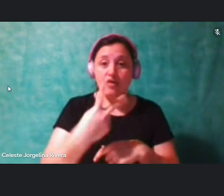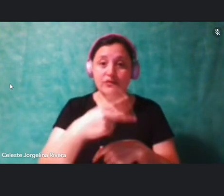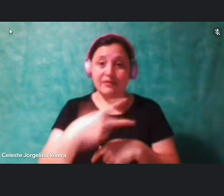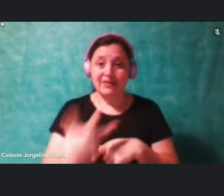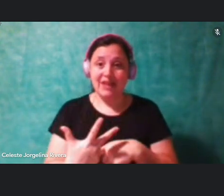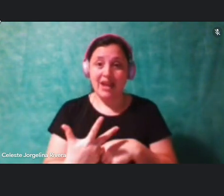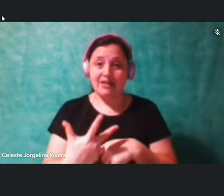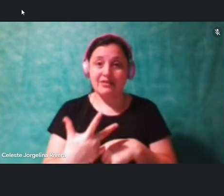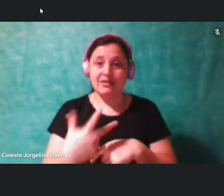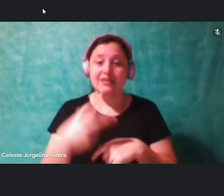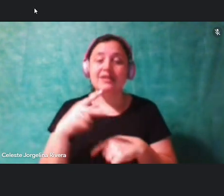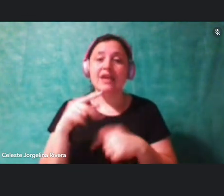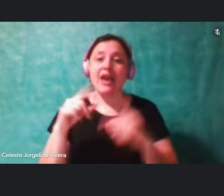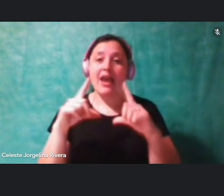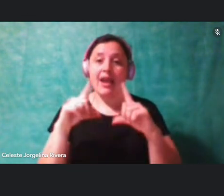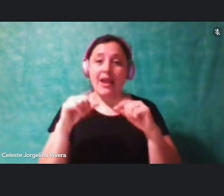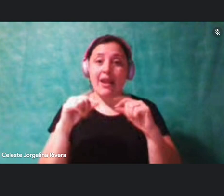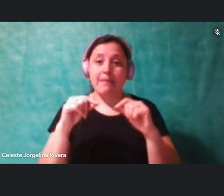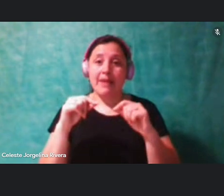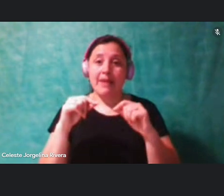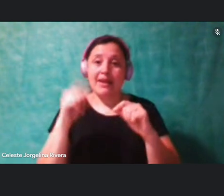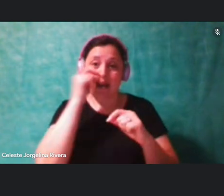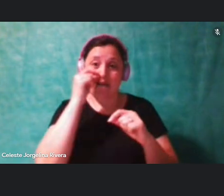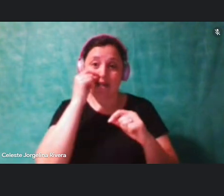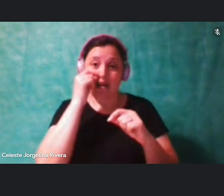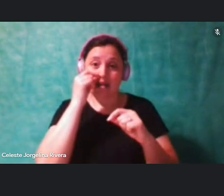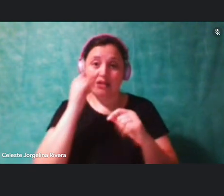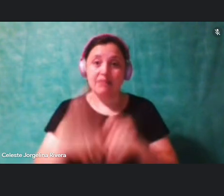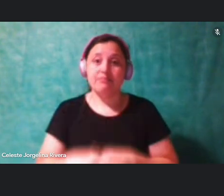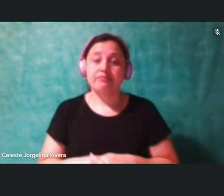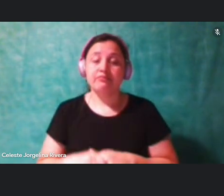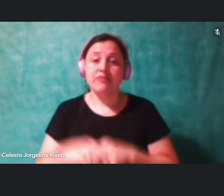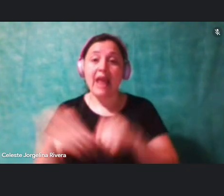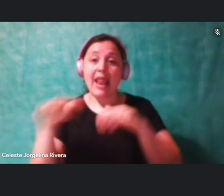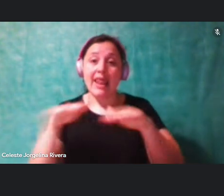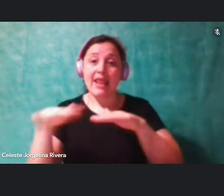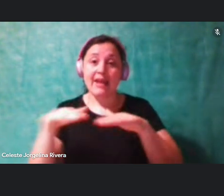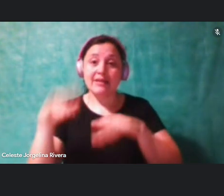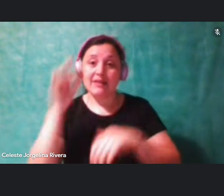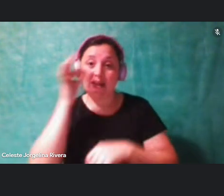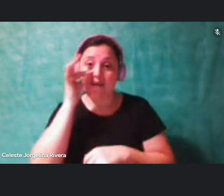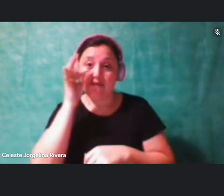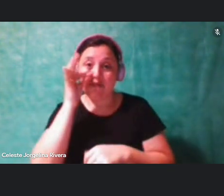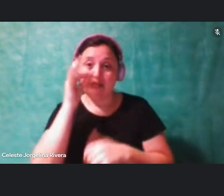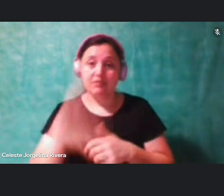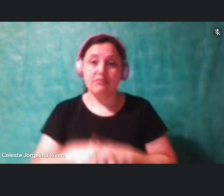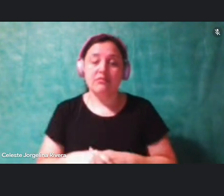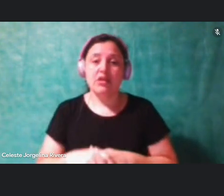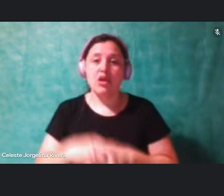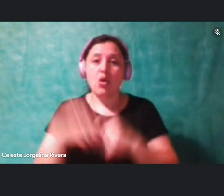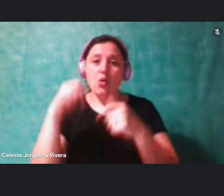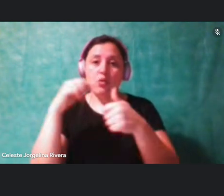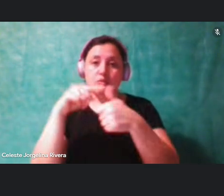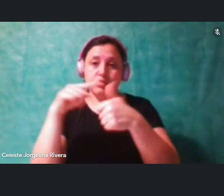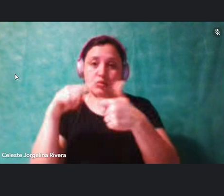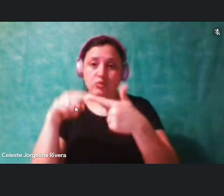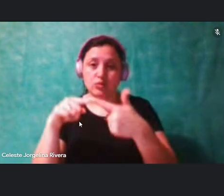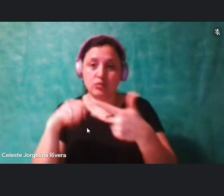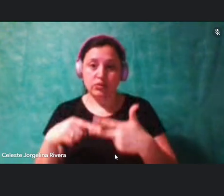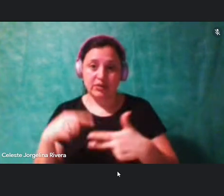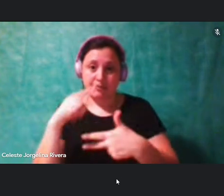la 19 y la 20, pero de la actividad 20, el punto 1, 2 y 3. El 4 lo vamos a tratar de terminar acá.